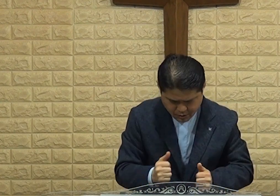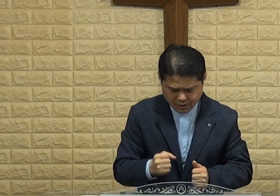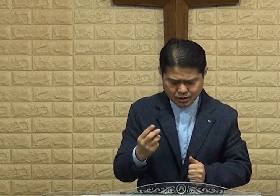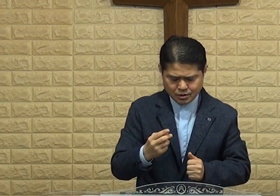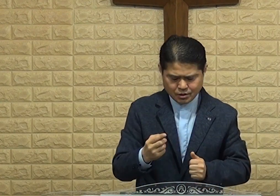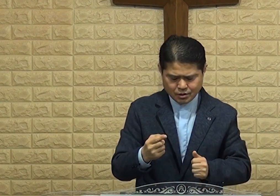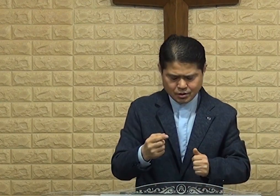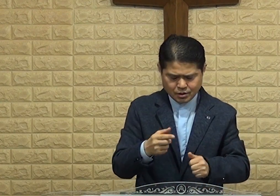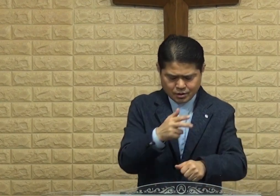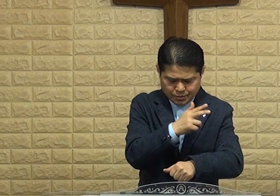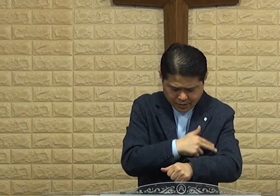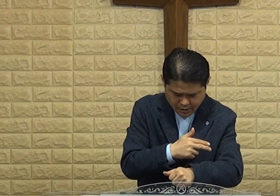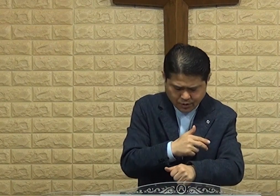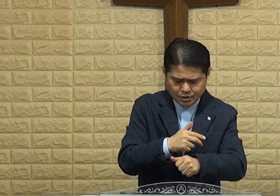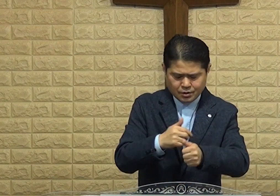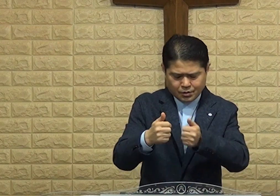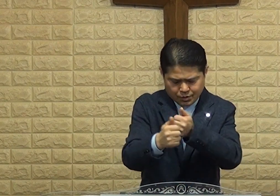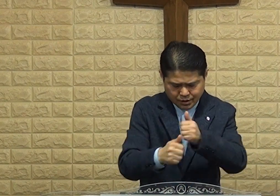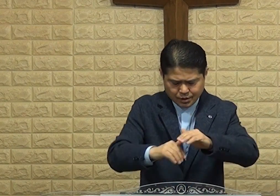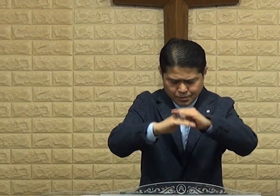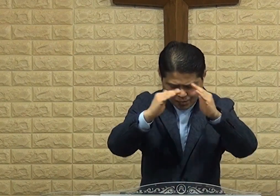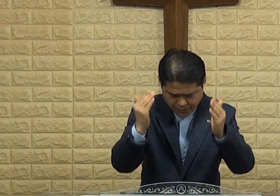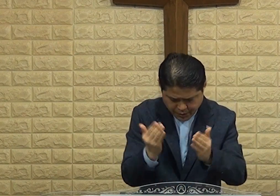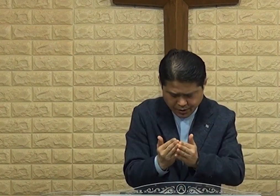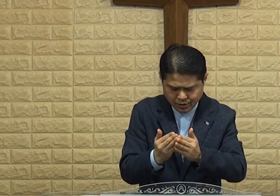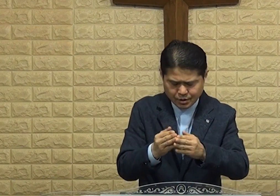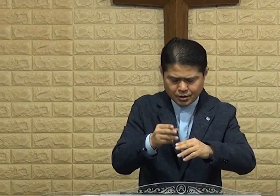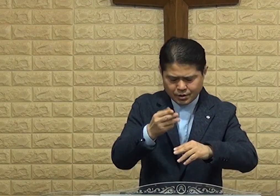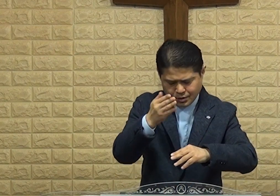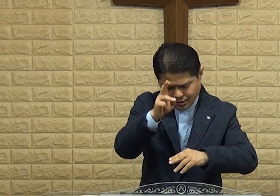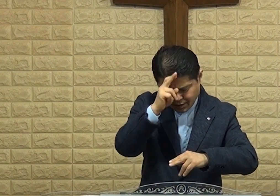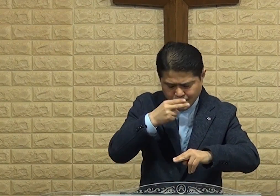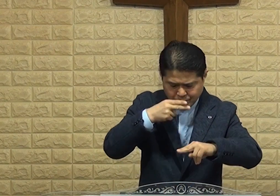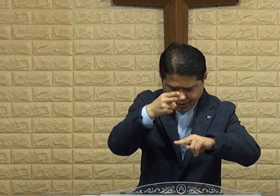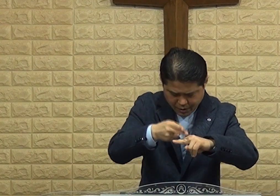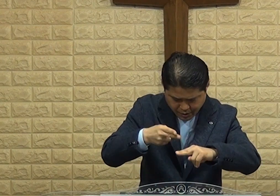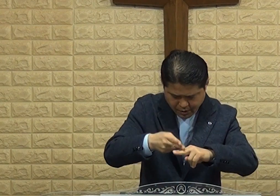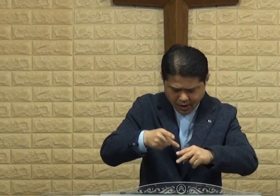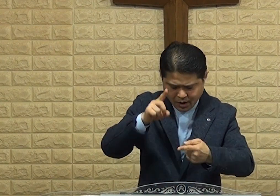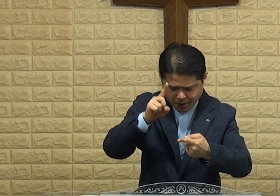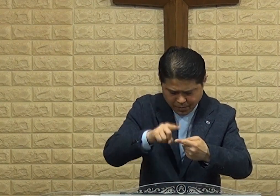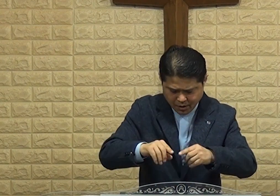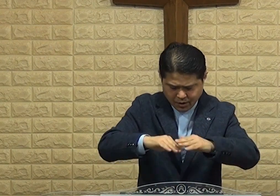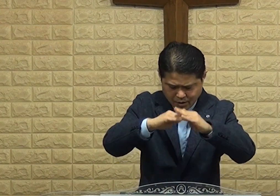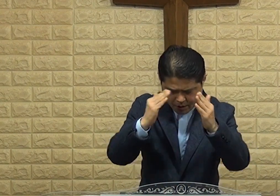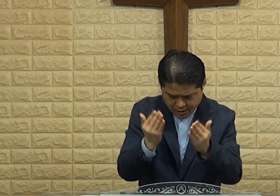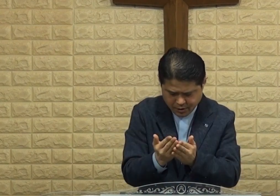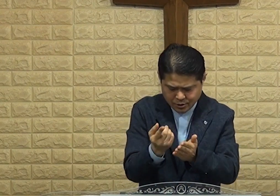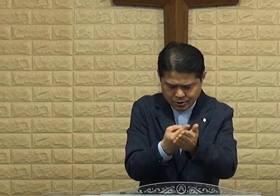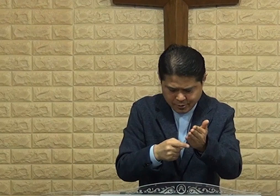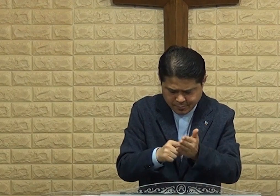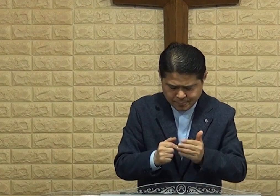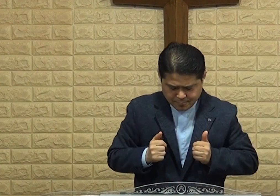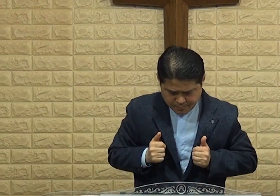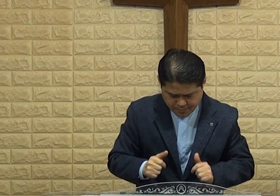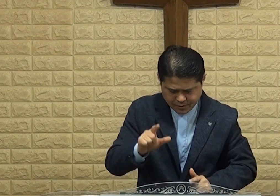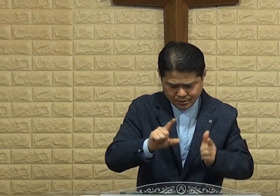아버지께 정말 믿음으로 순전하게 모든 것들을 다하고 또